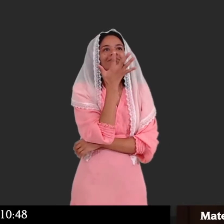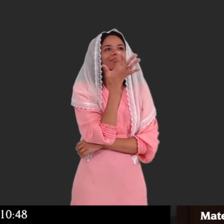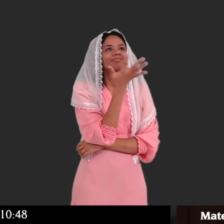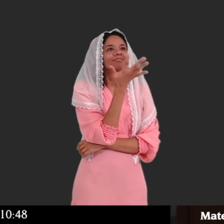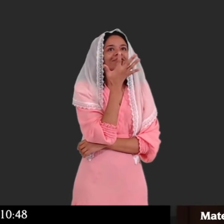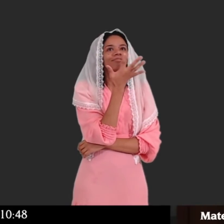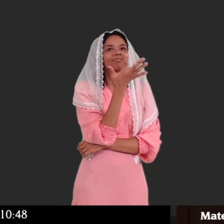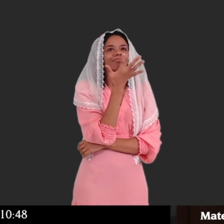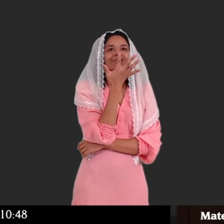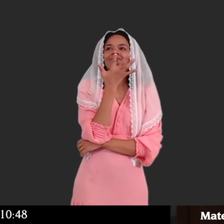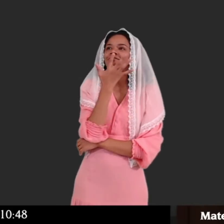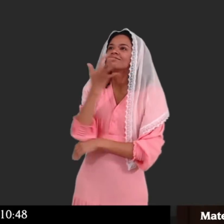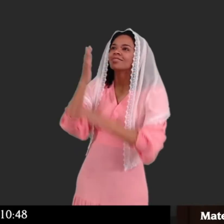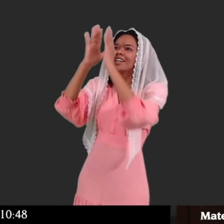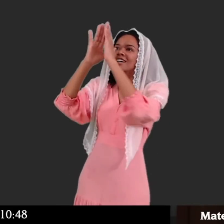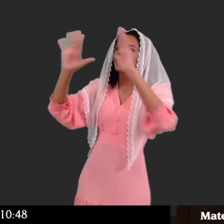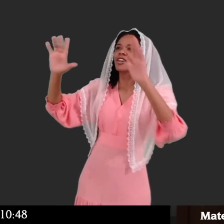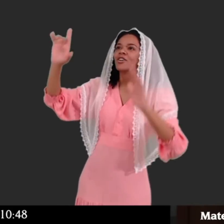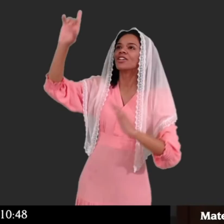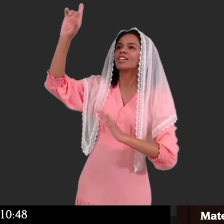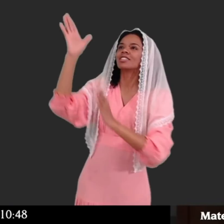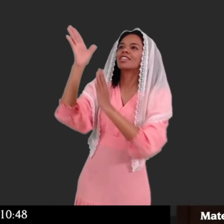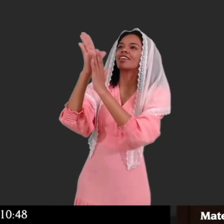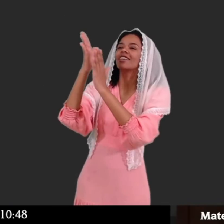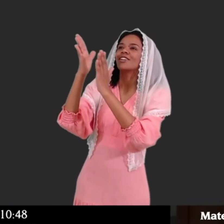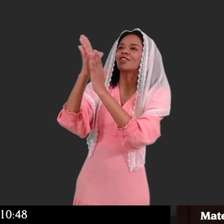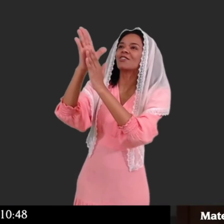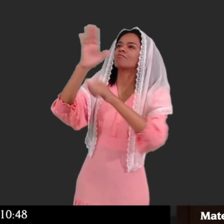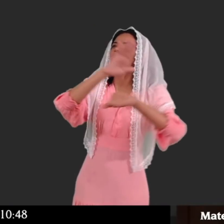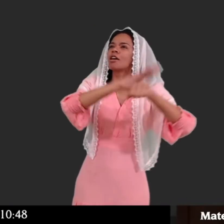meu Deus, Criador de toda essa glória que meus olhos contemplam.